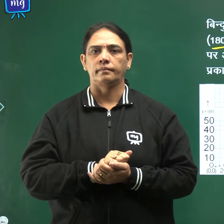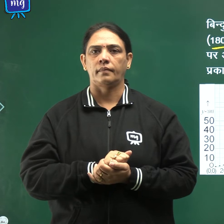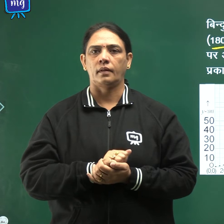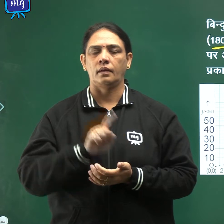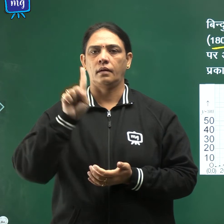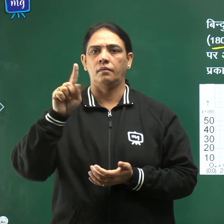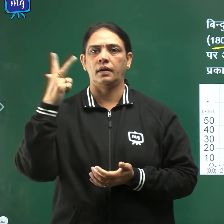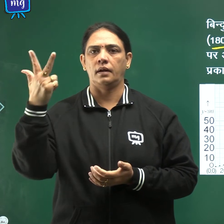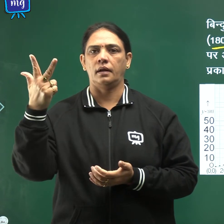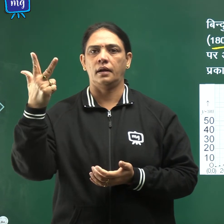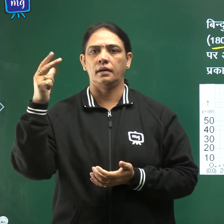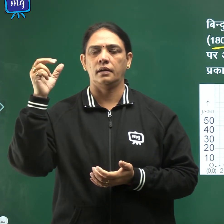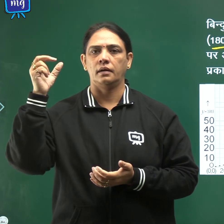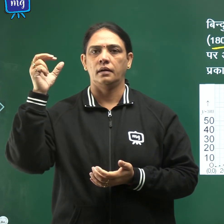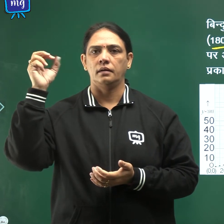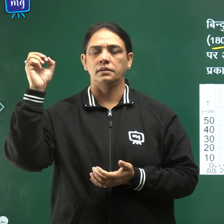180, 40,